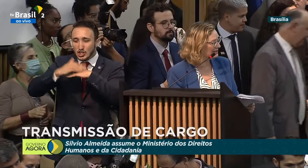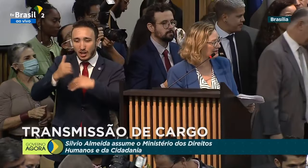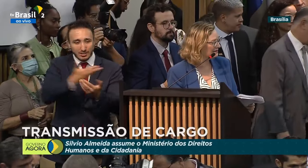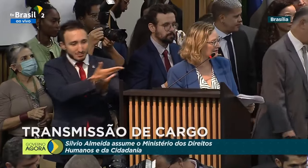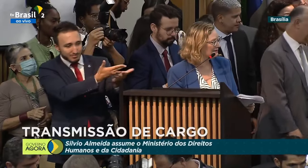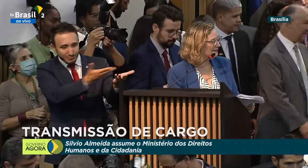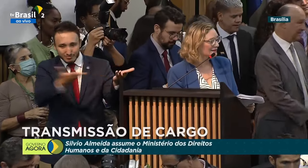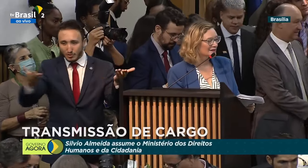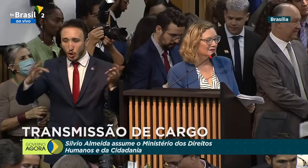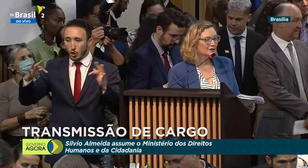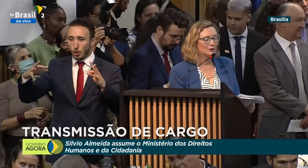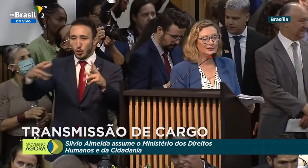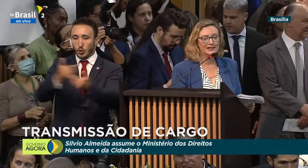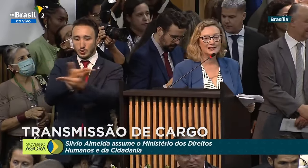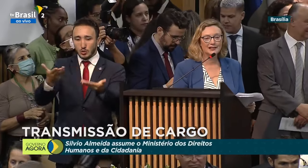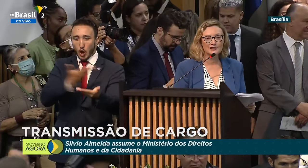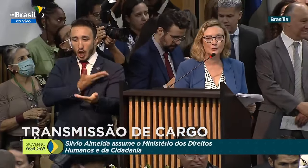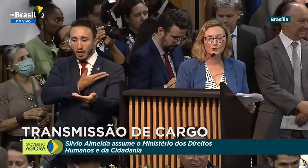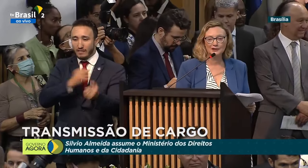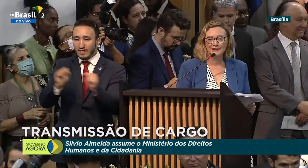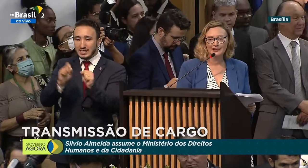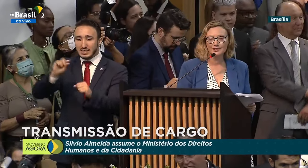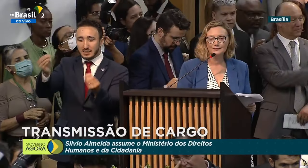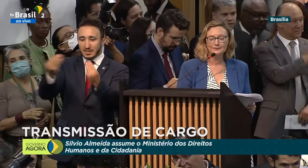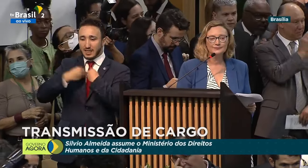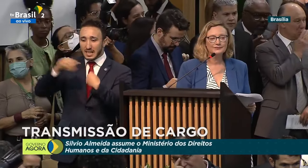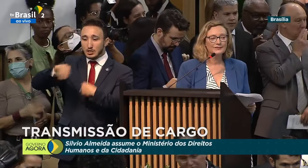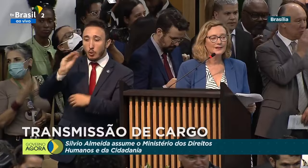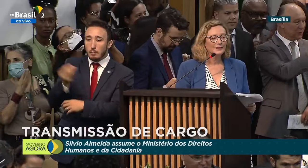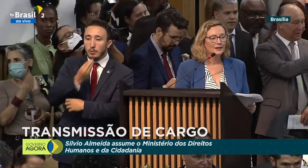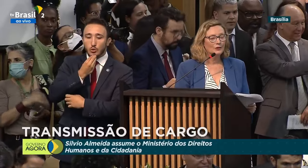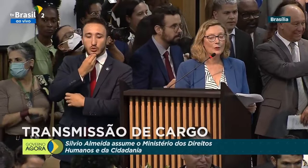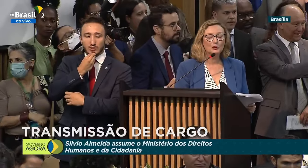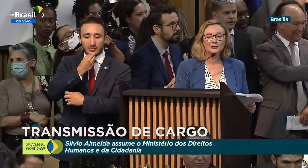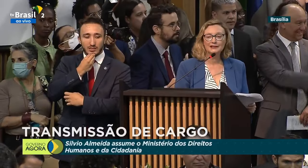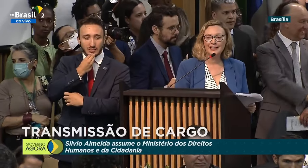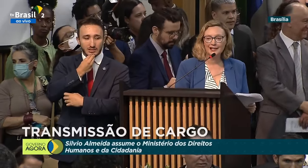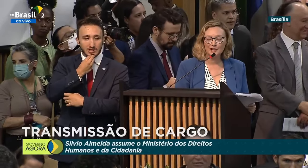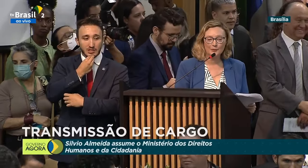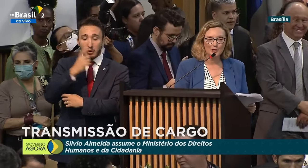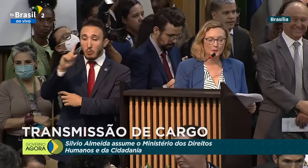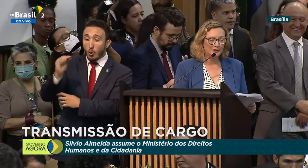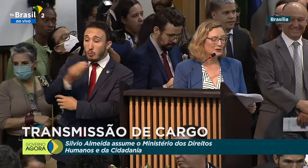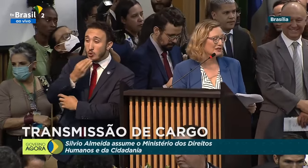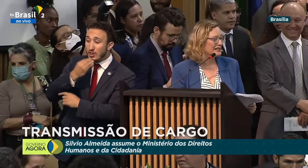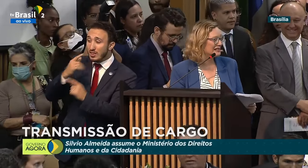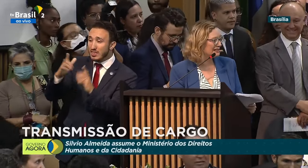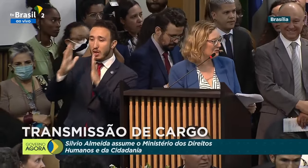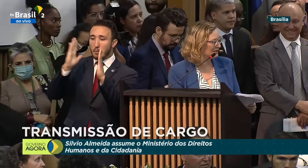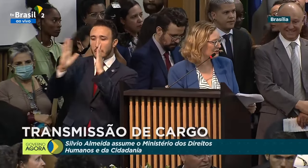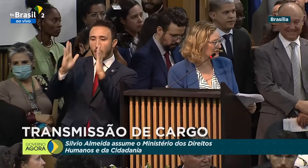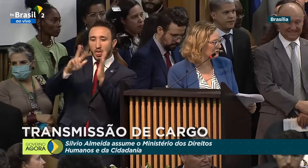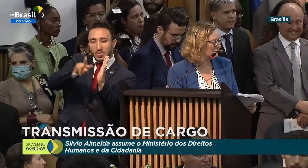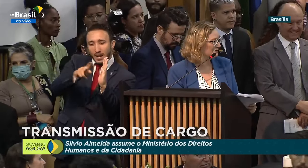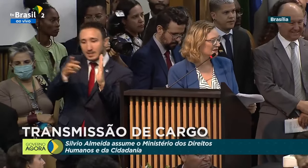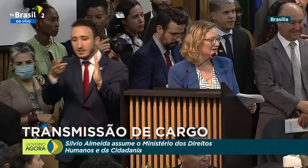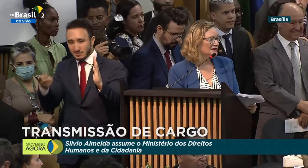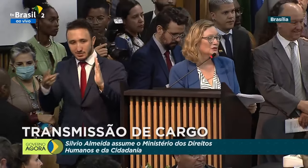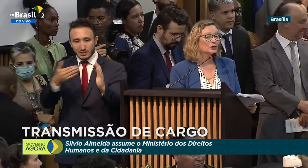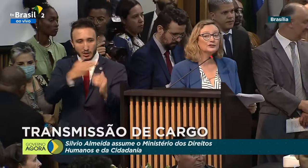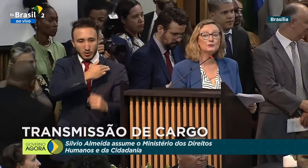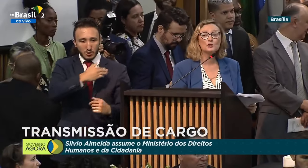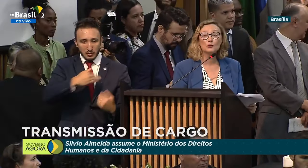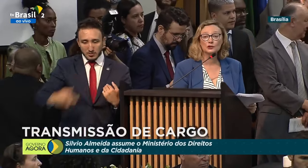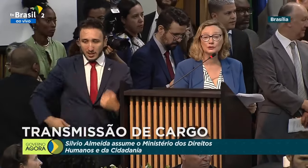meus colegas de me oferecerem essa oportunidade uma oportunidade após o período de transição Ministro Silvio